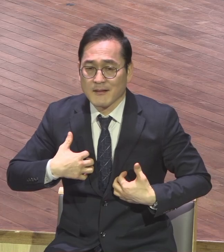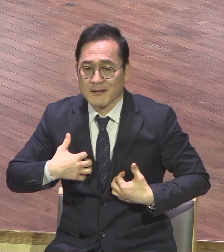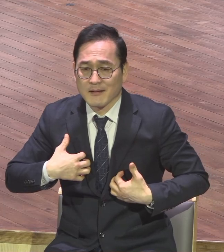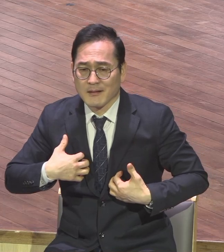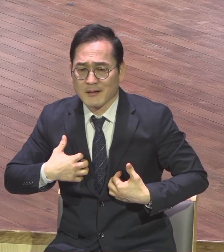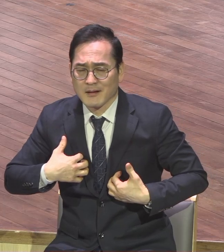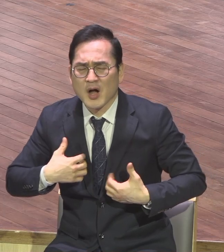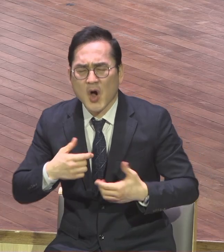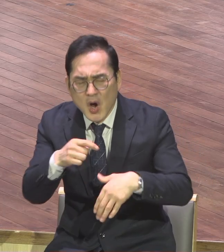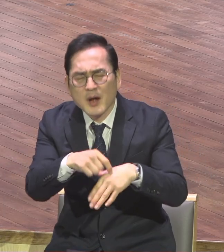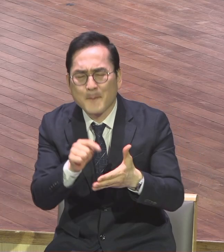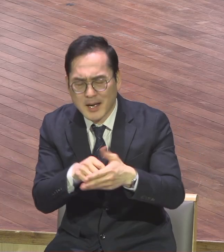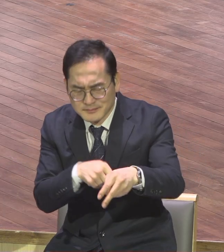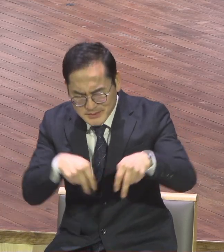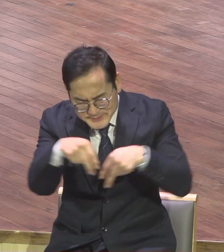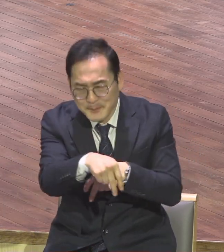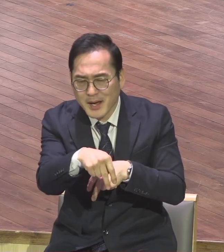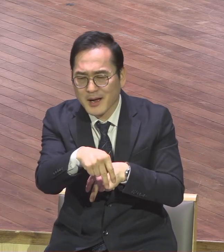입장에서